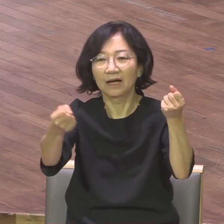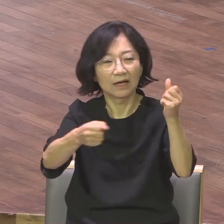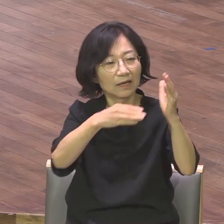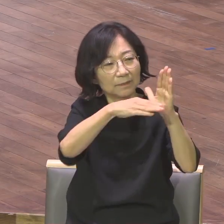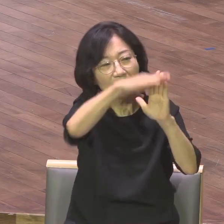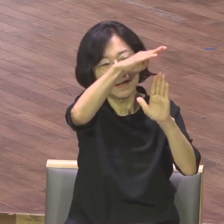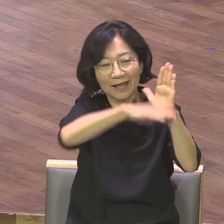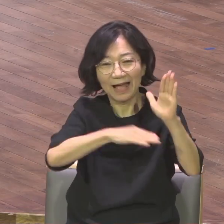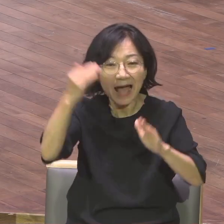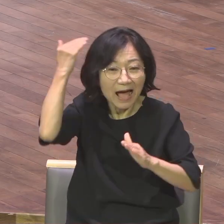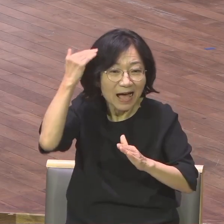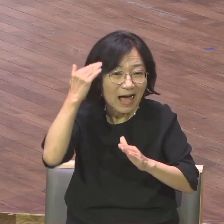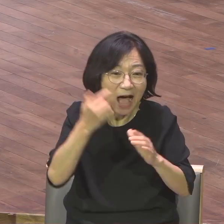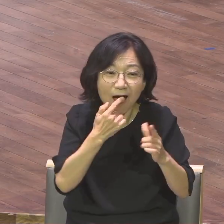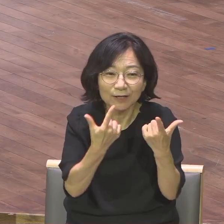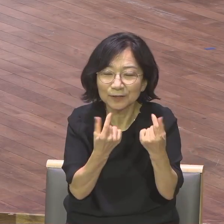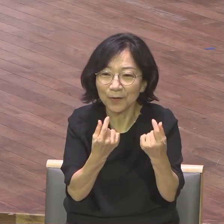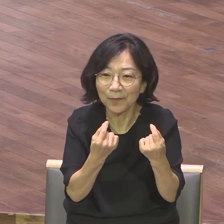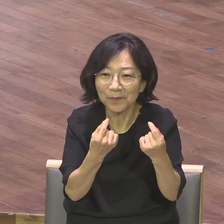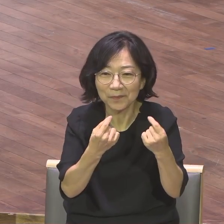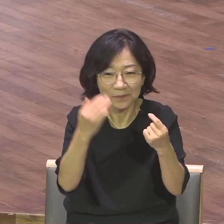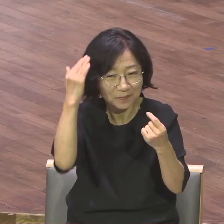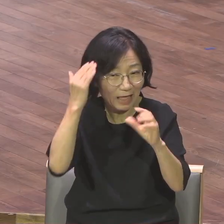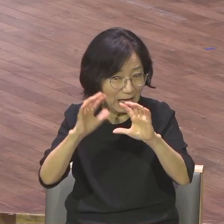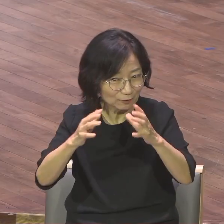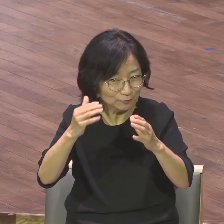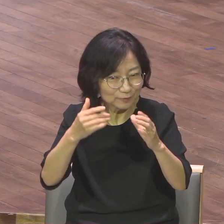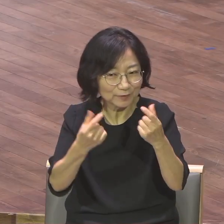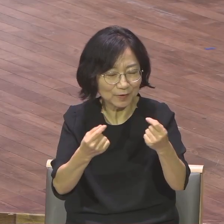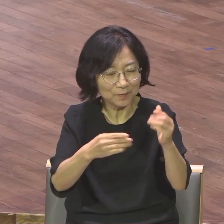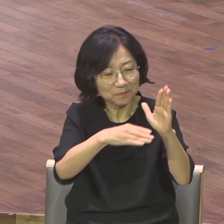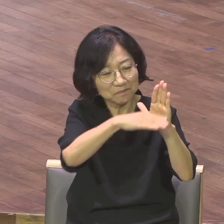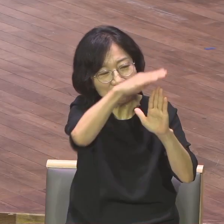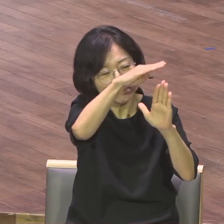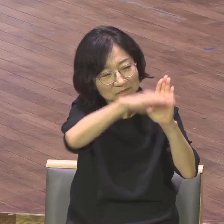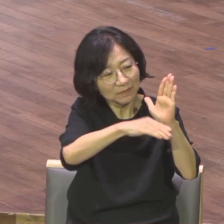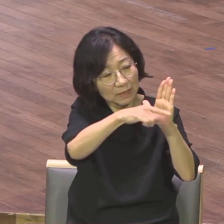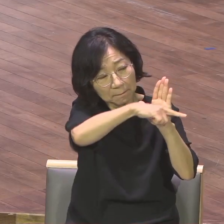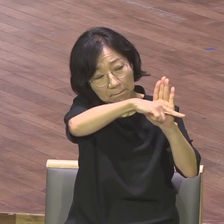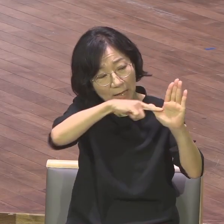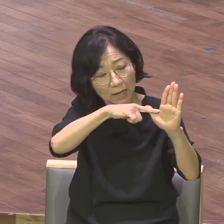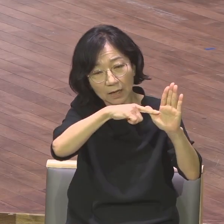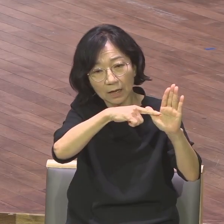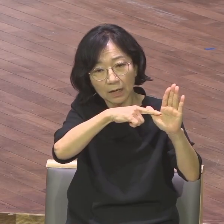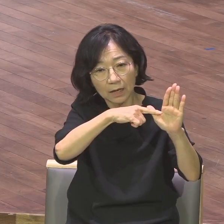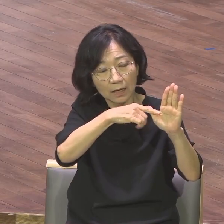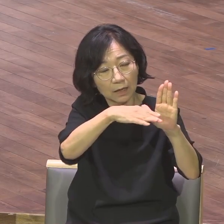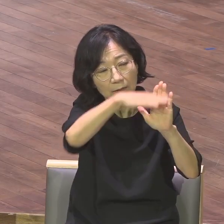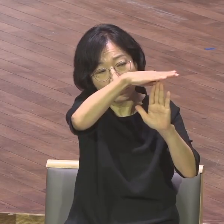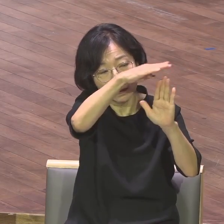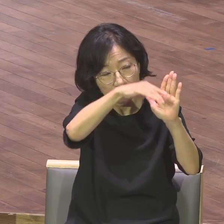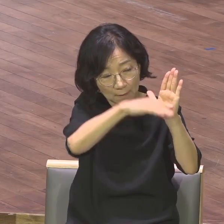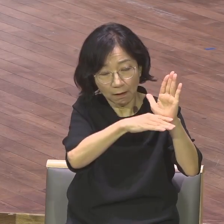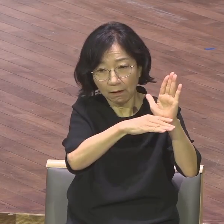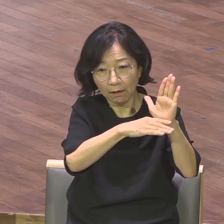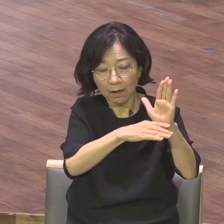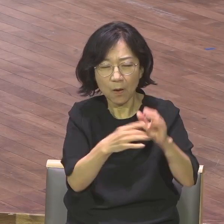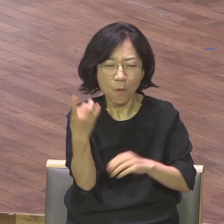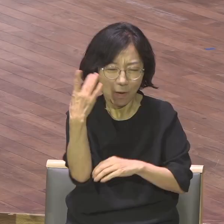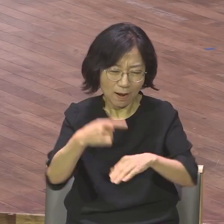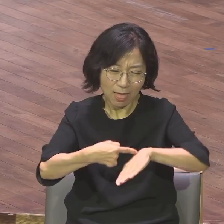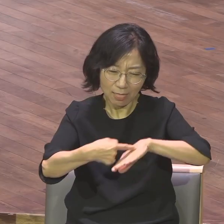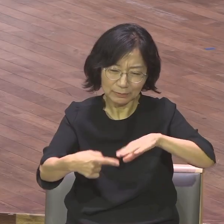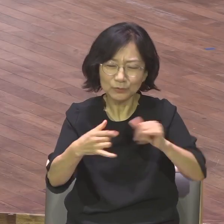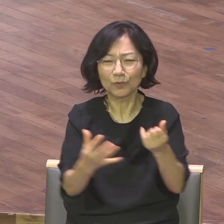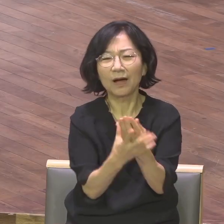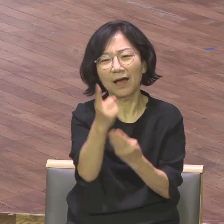나라가 우리나라처럼 남북 한민족인데 북한 남한 한민족인데 이스라엘도 똑같은 한민족인데